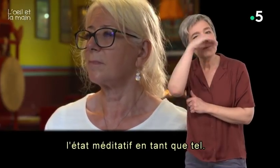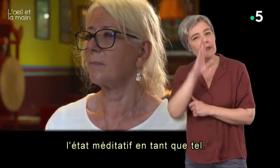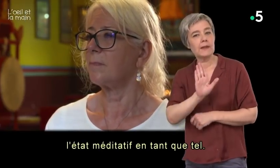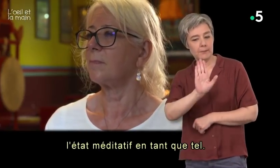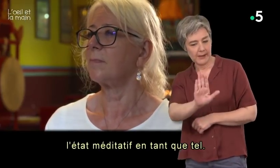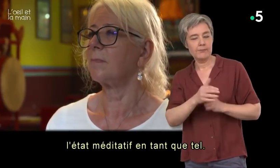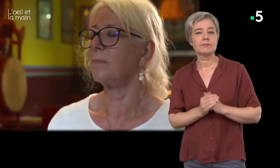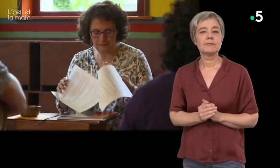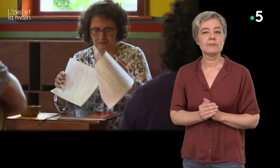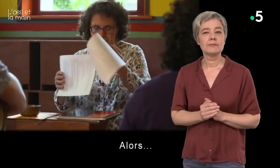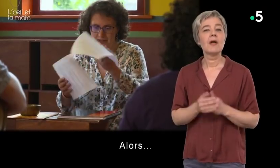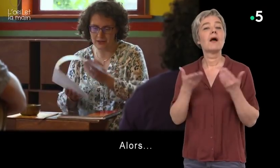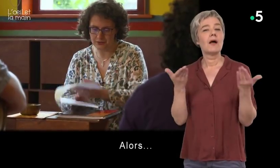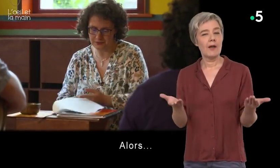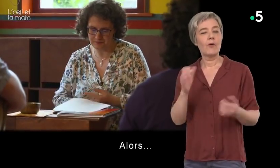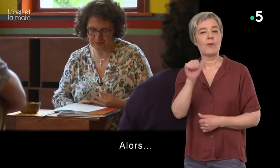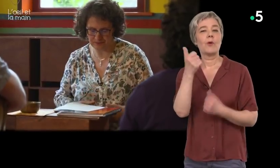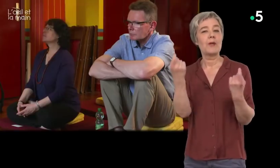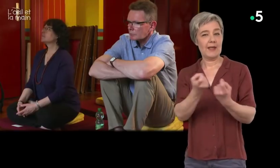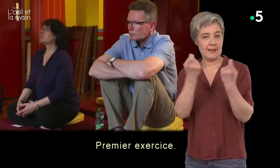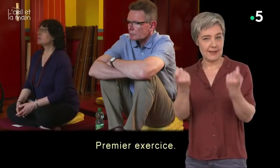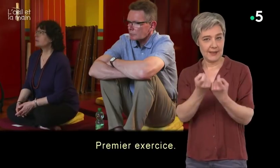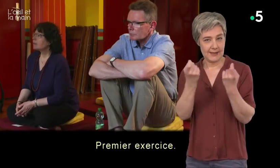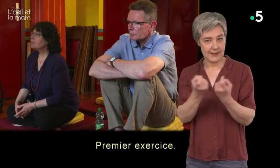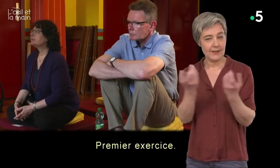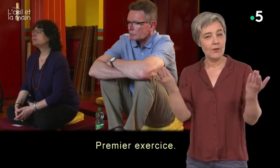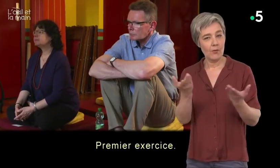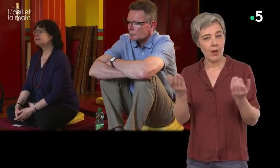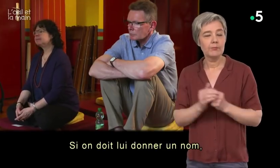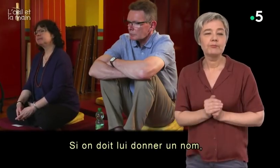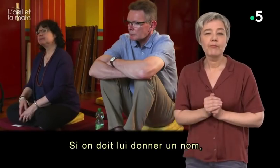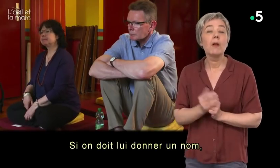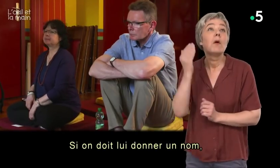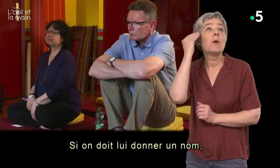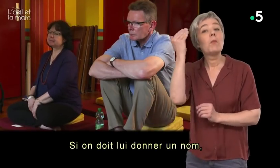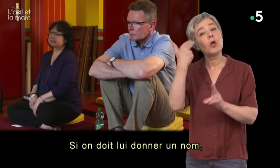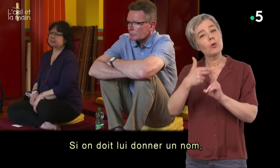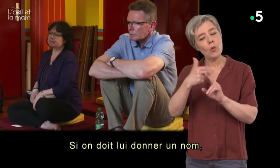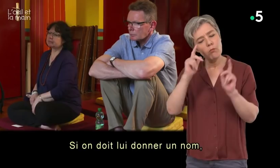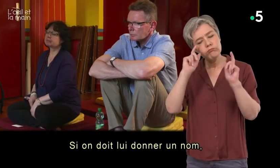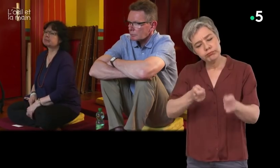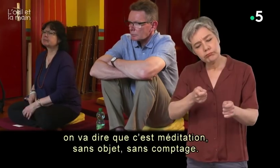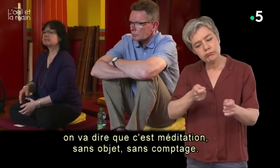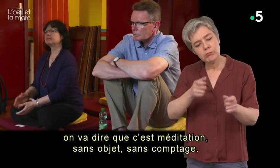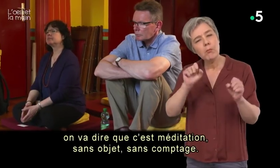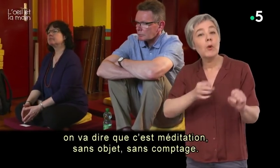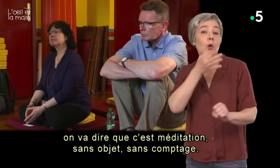que tel. Alors, premier exercice, si on doit lui donner un nom, on va dire que